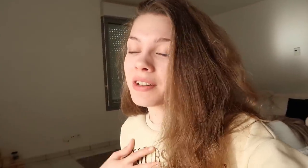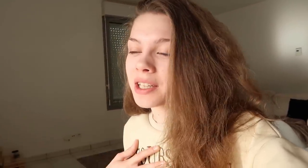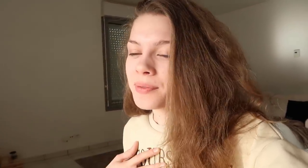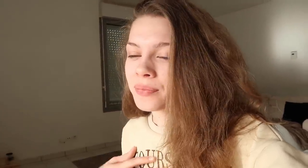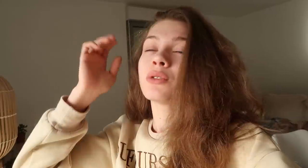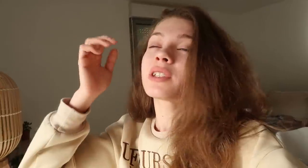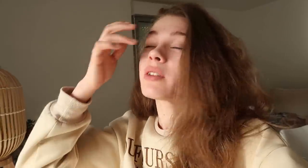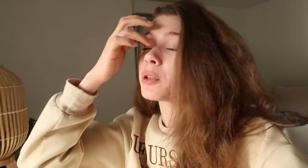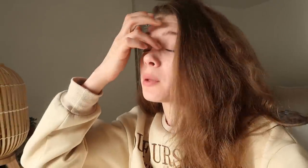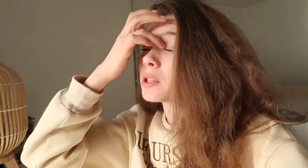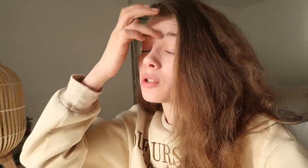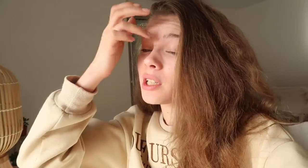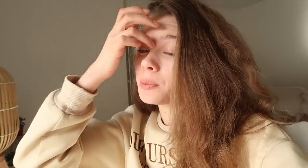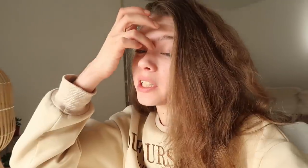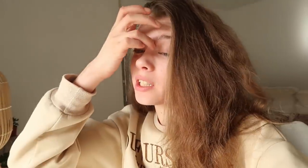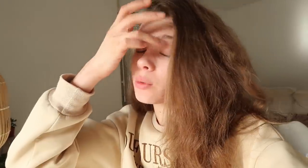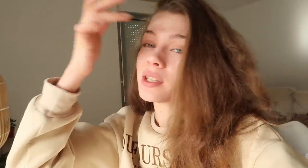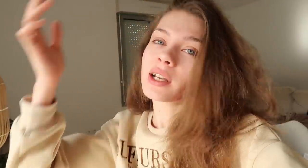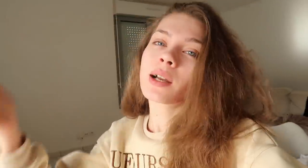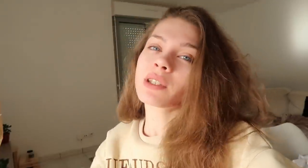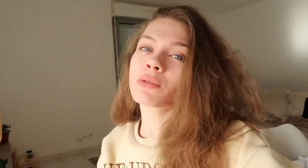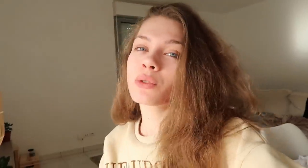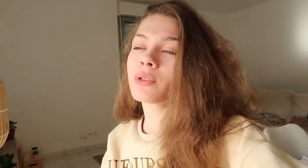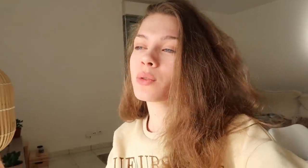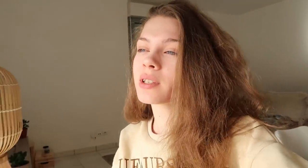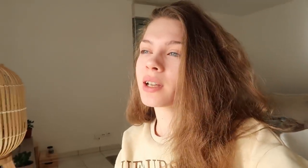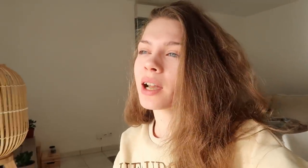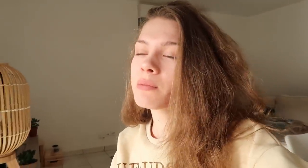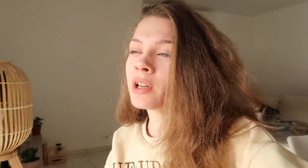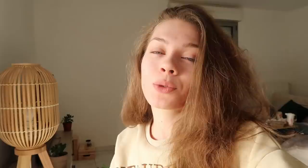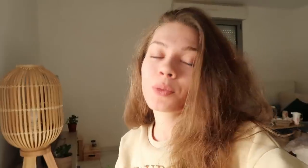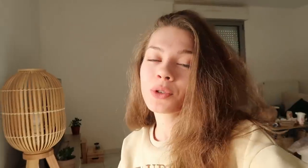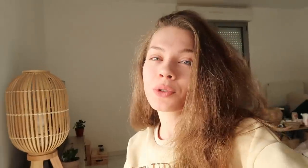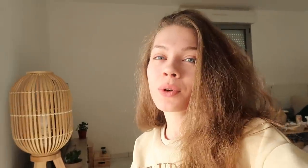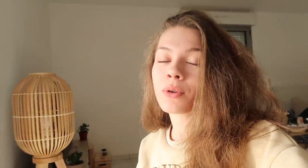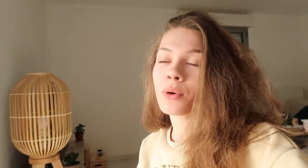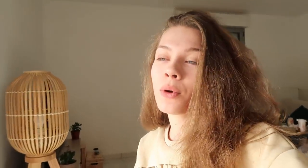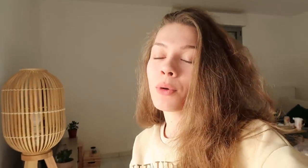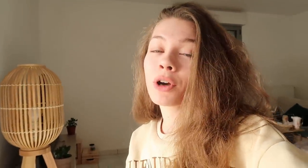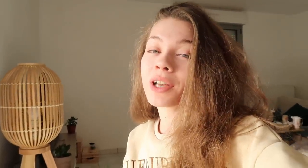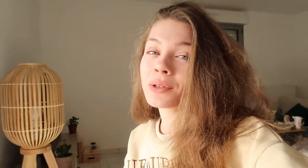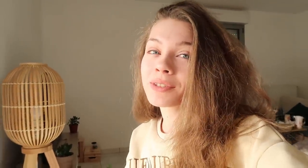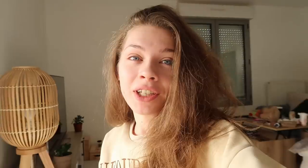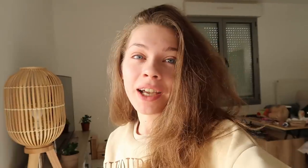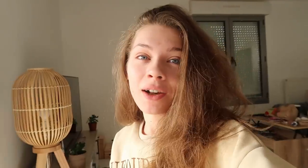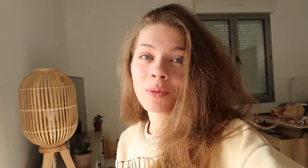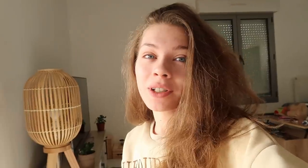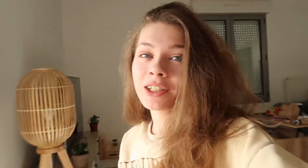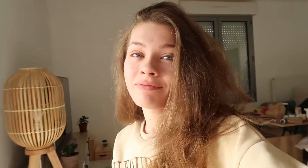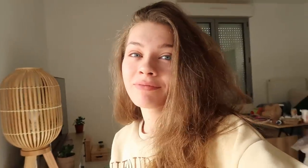travailler. Comme vous le savez peut-être parce que je l'ai expliqué sur Instagram, si vous nous suivez sur Instagram. En ce moment, je suis en gros burn-out. Vous voyez derrière le bordel?